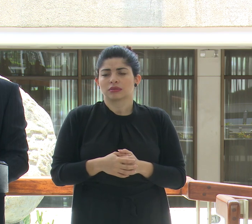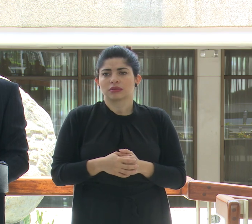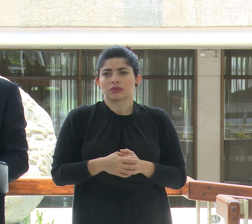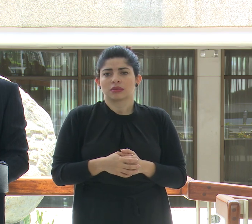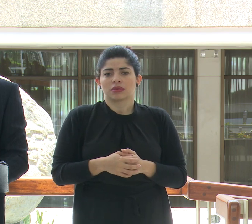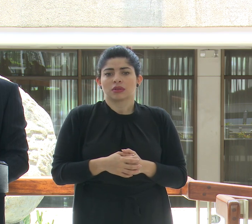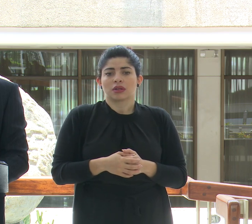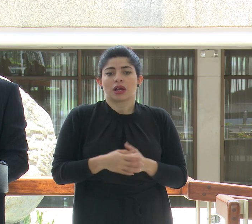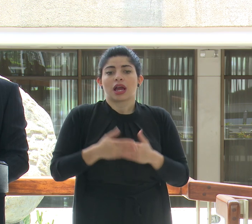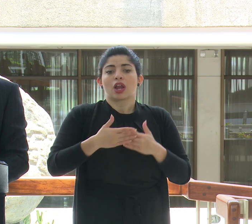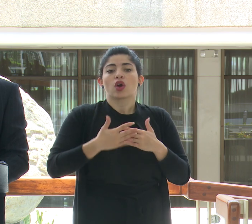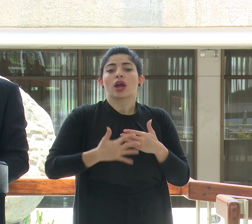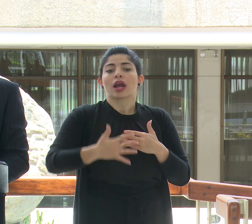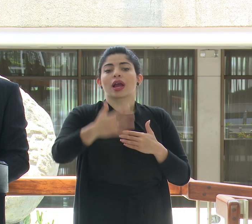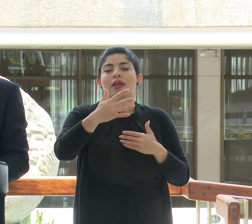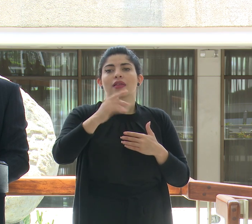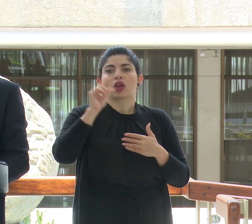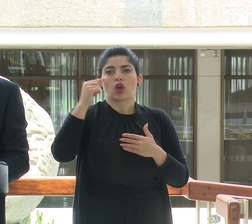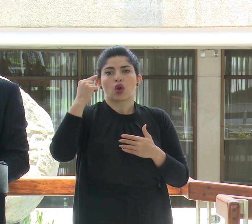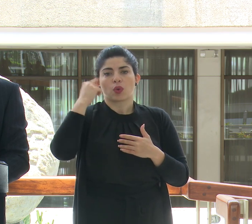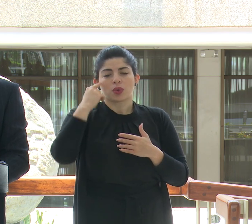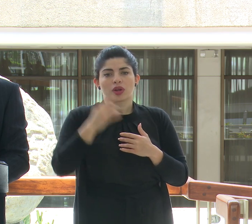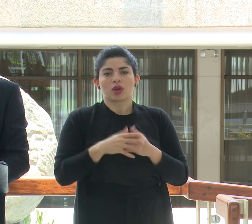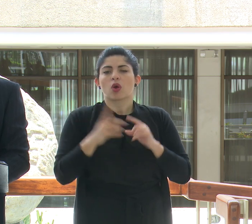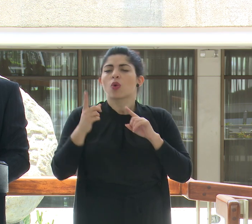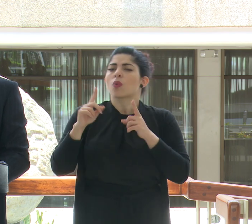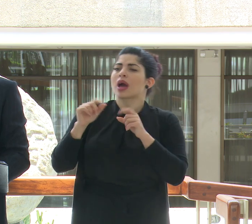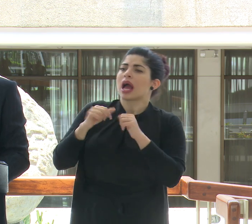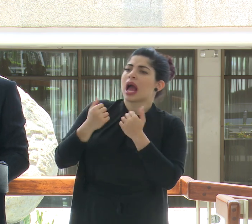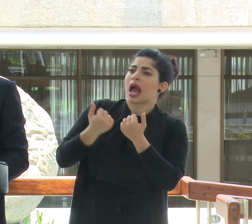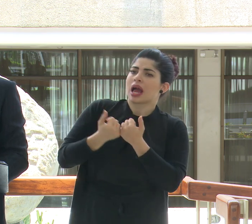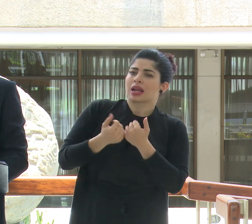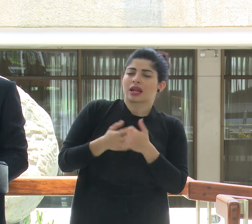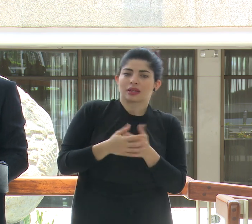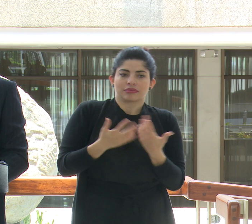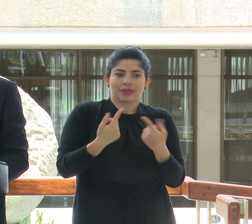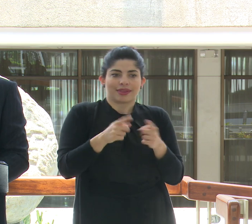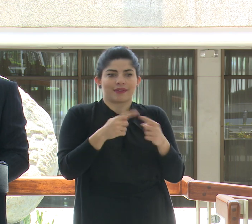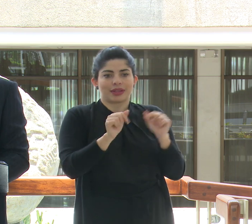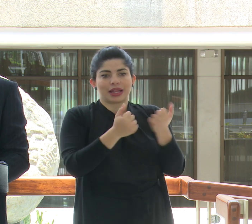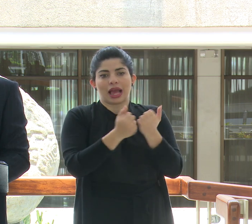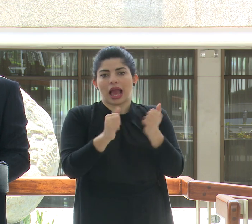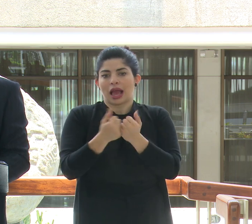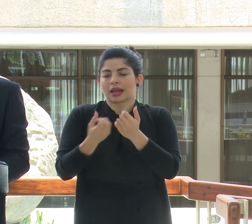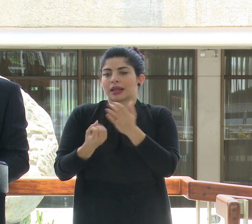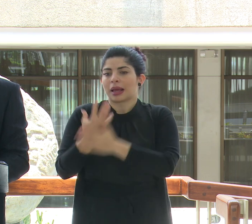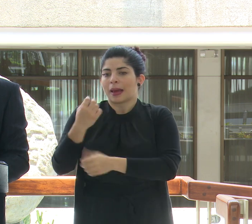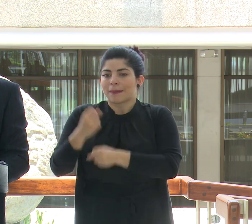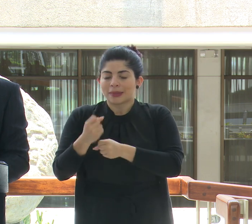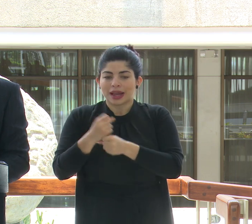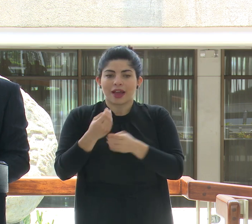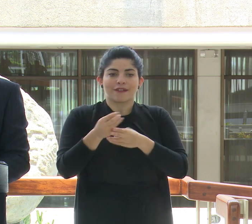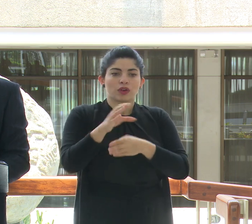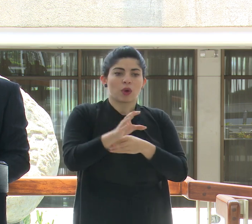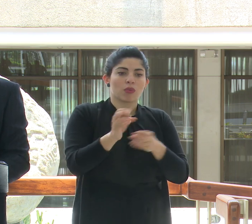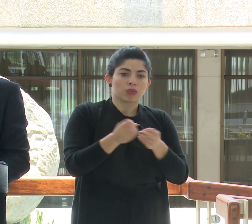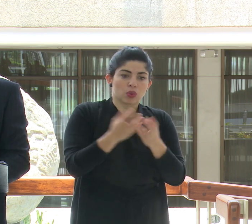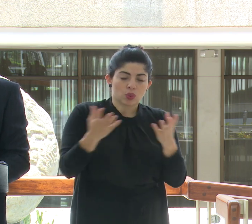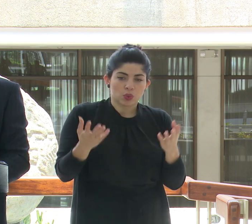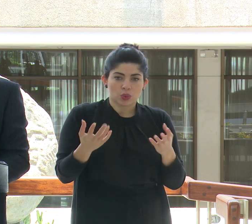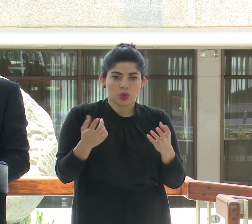en lo que resta de la administración. Este año, en las distintas áreas de generación de empleo, la inversión pública